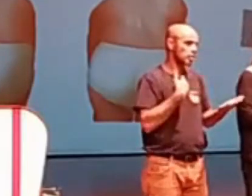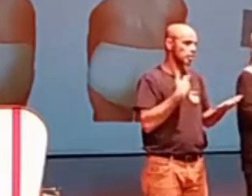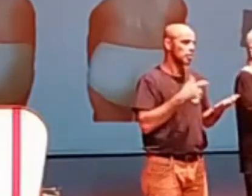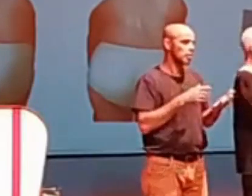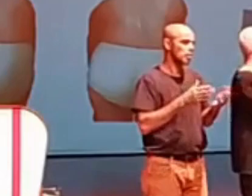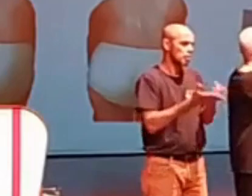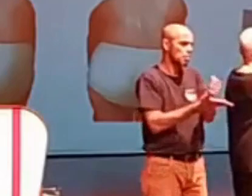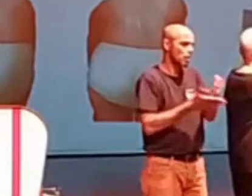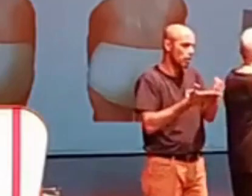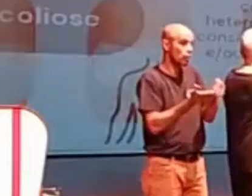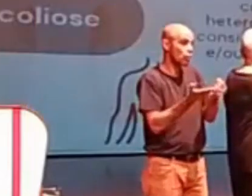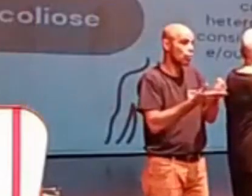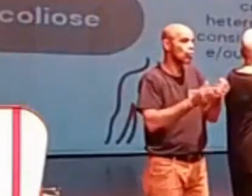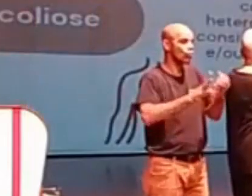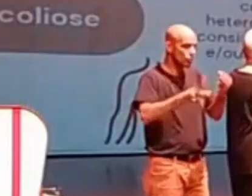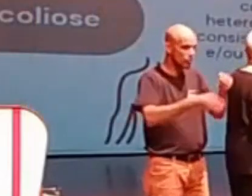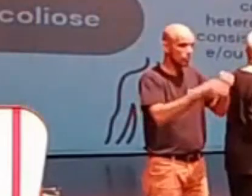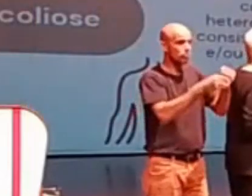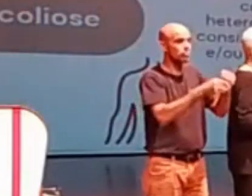para vocês.